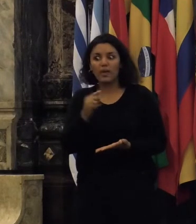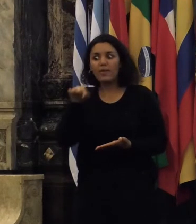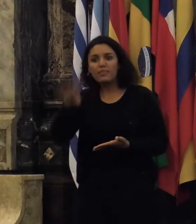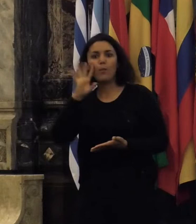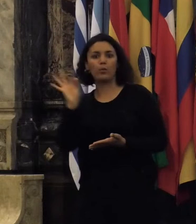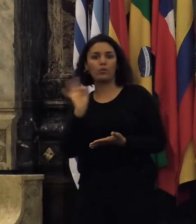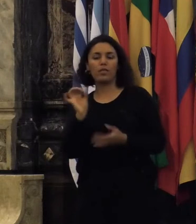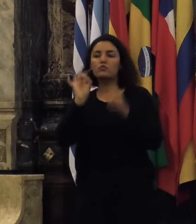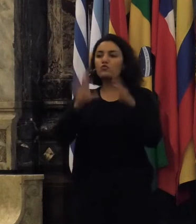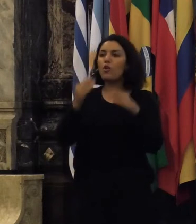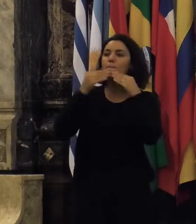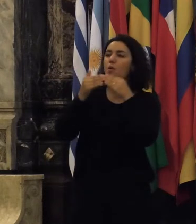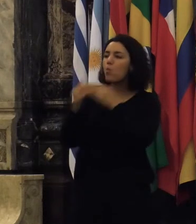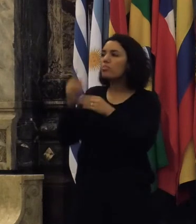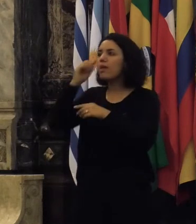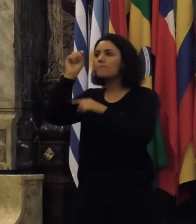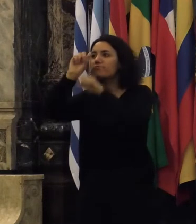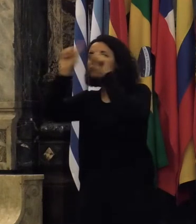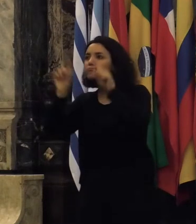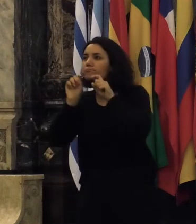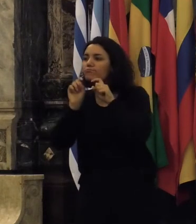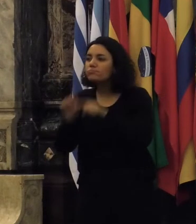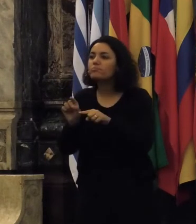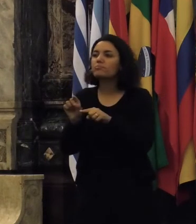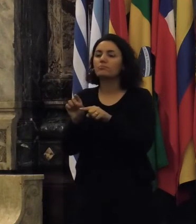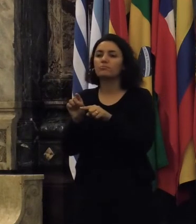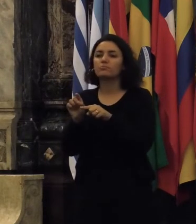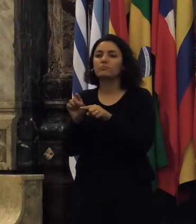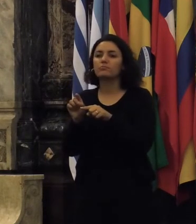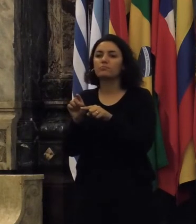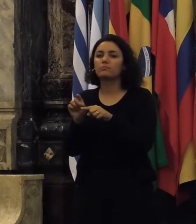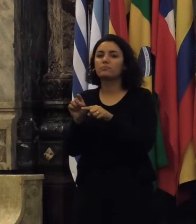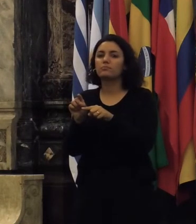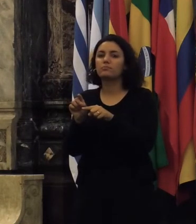solamente preguntas que no siempre se consigue